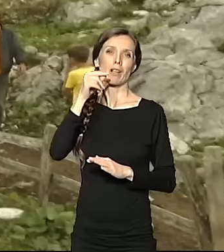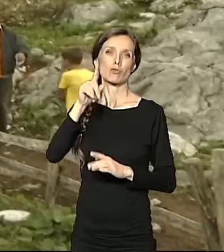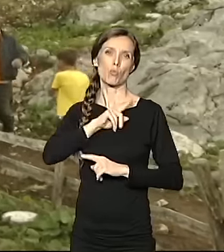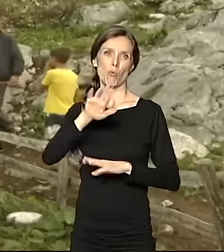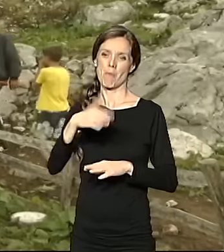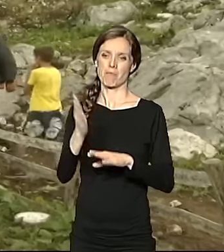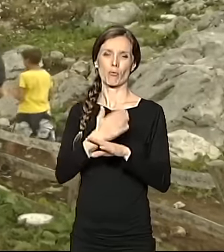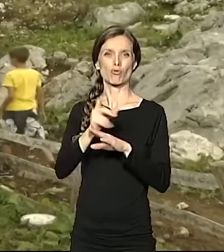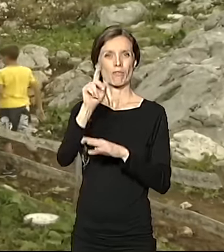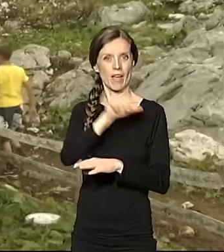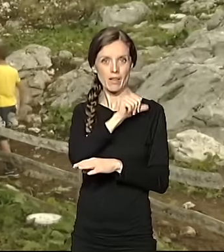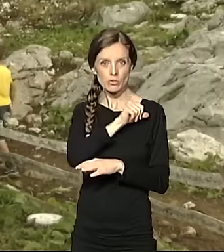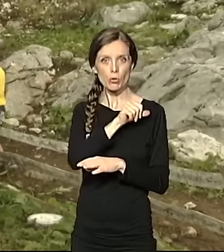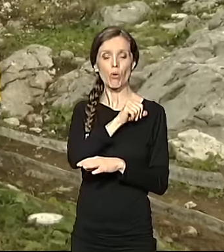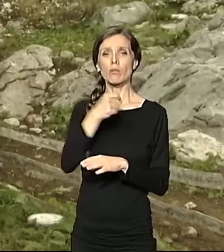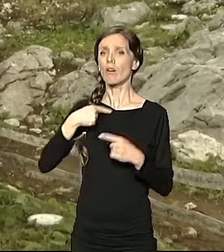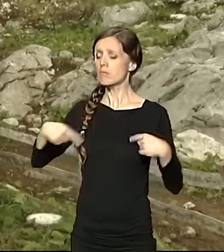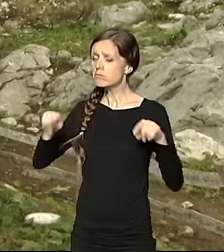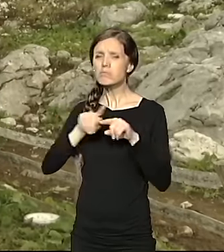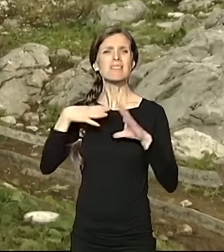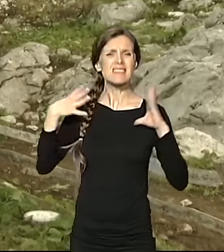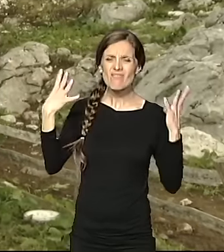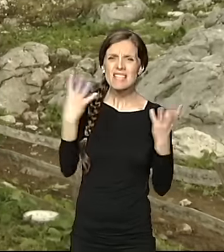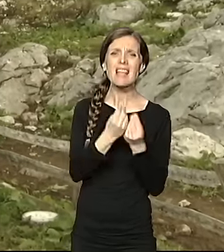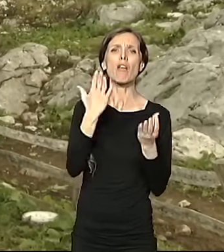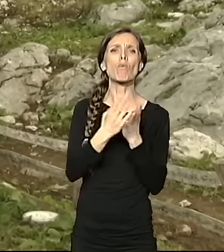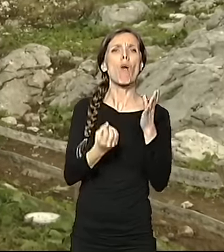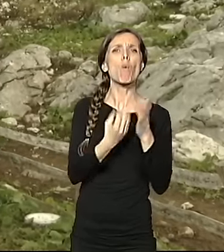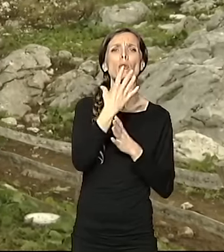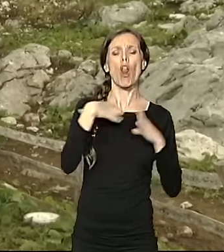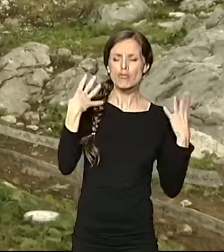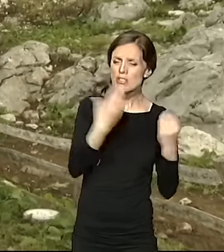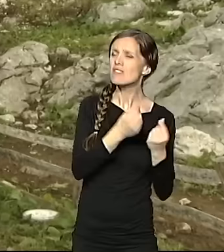godina. Mi izlazimo svi.